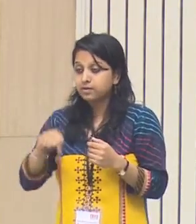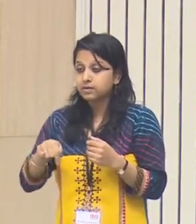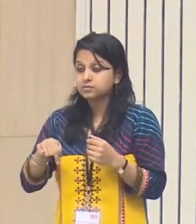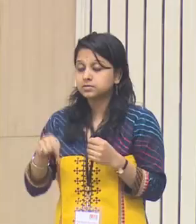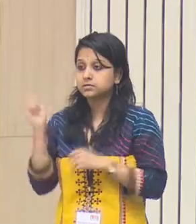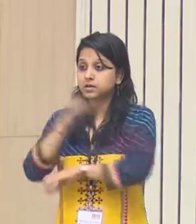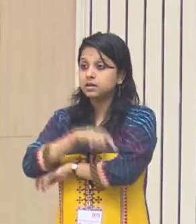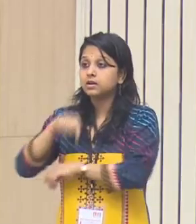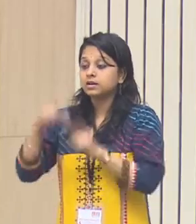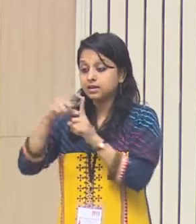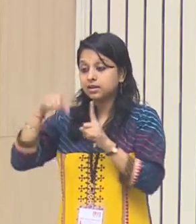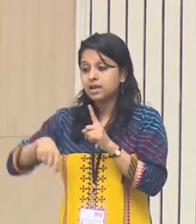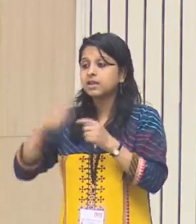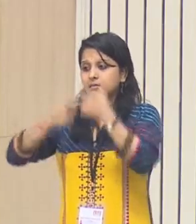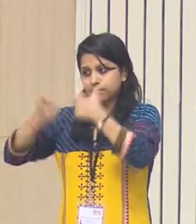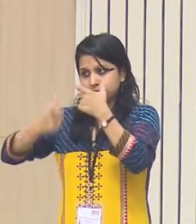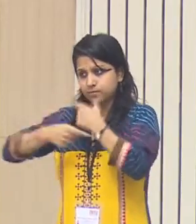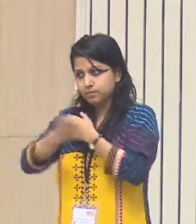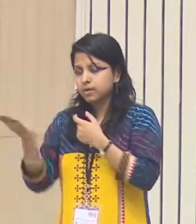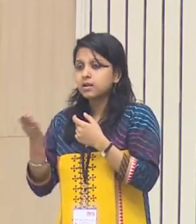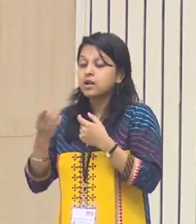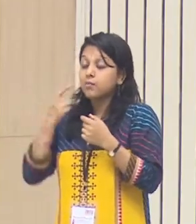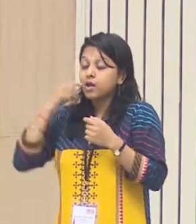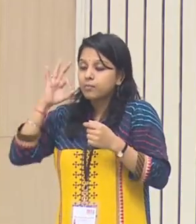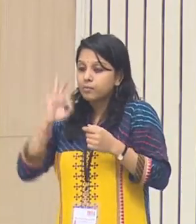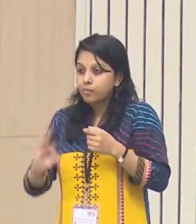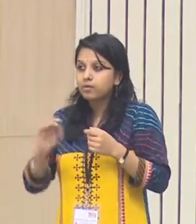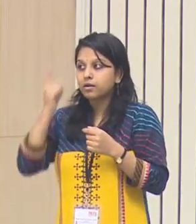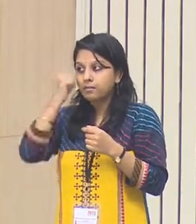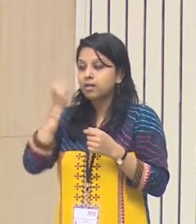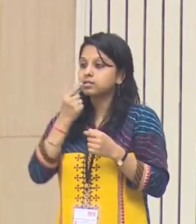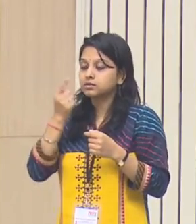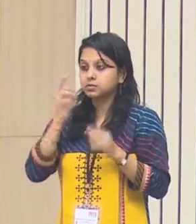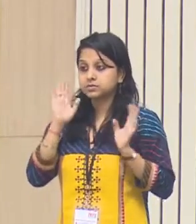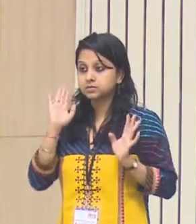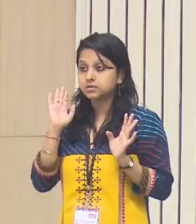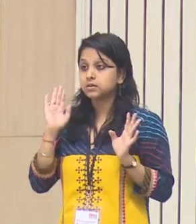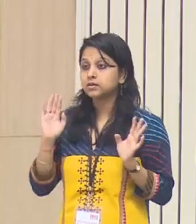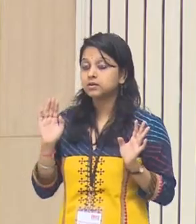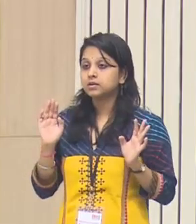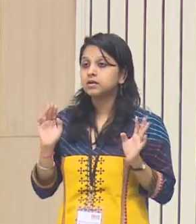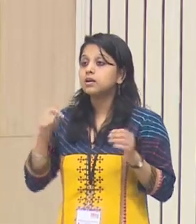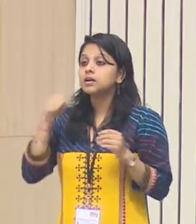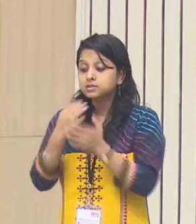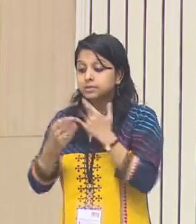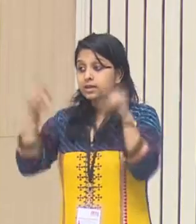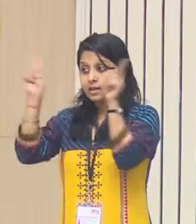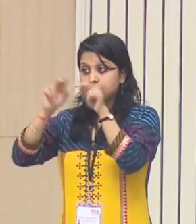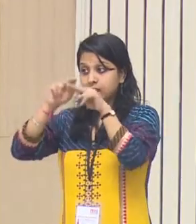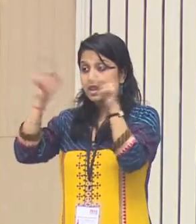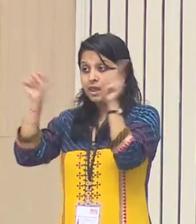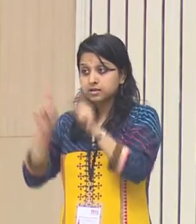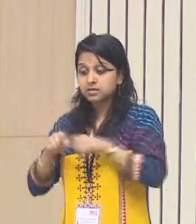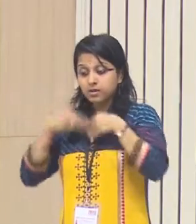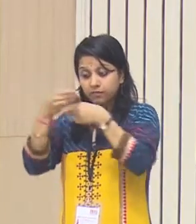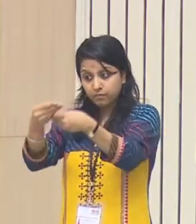आज दिल्ली वासियों के लिए एक बहुत महत्वपूर्ण बात सोची, क्योंकि जब भी कोई नेशनल अवार्ड दिए जाते हैं